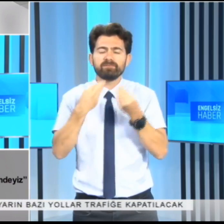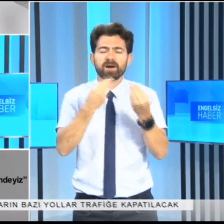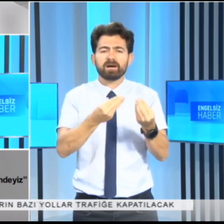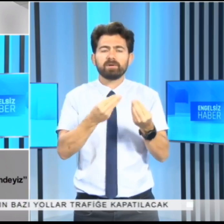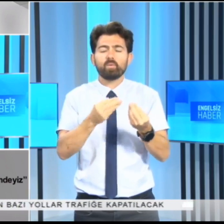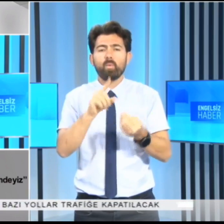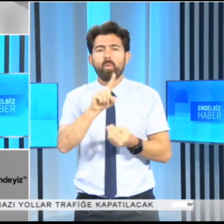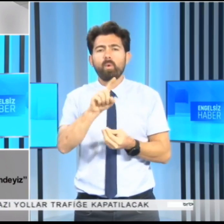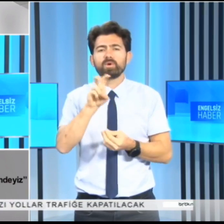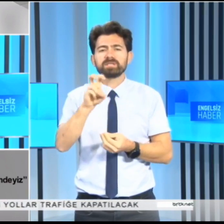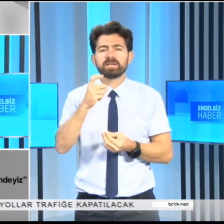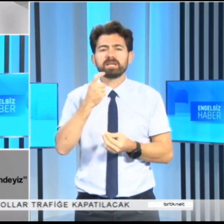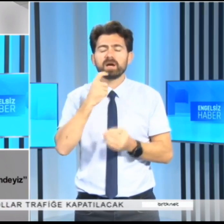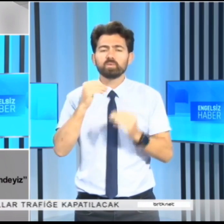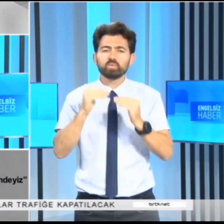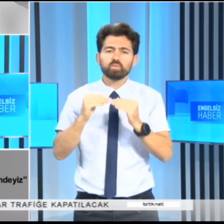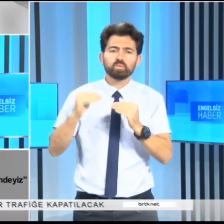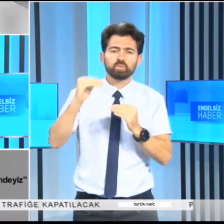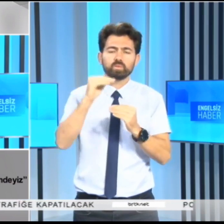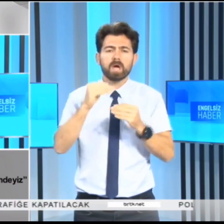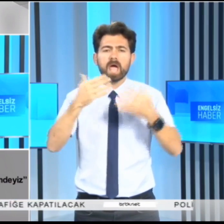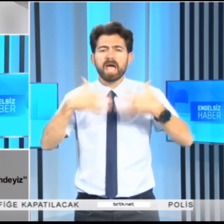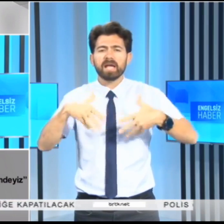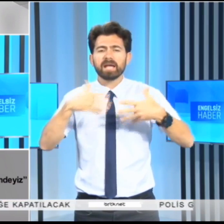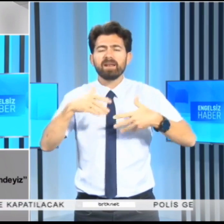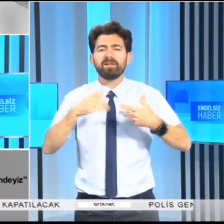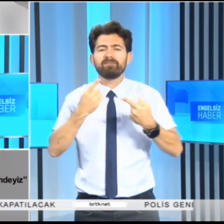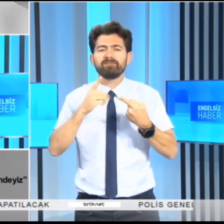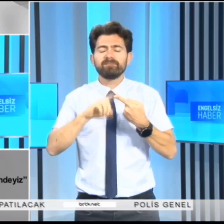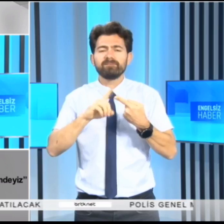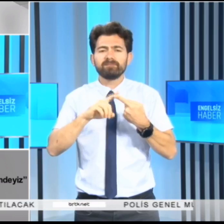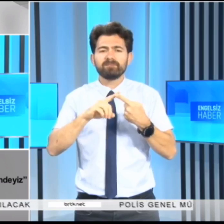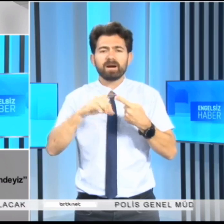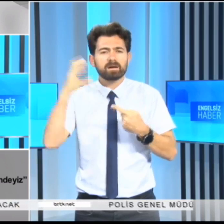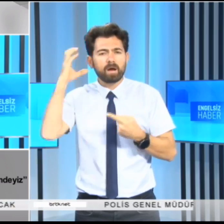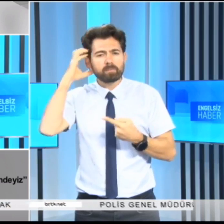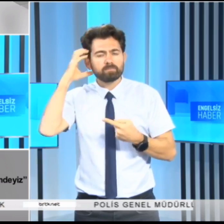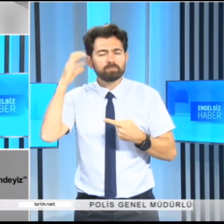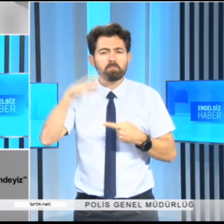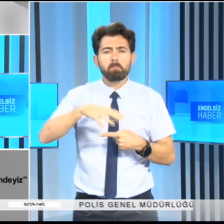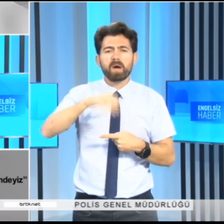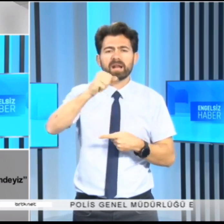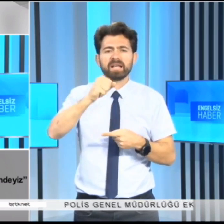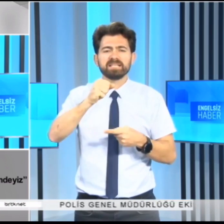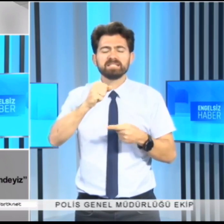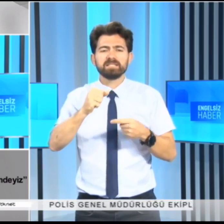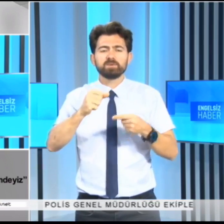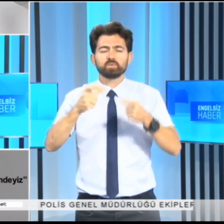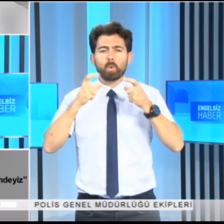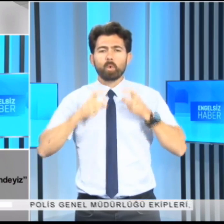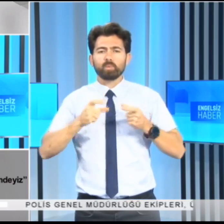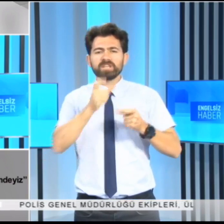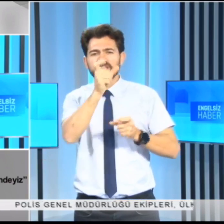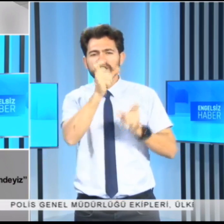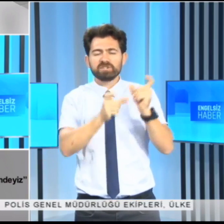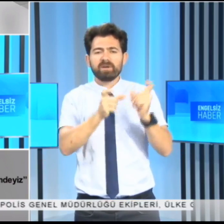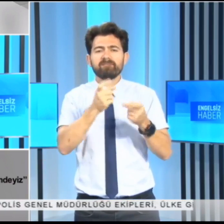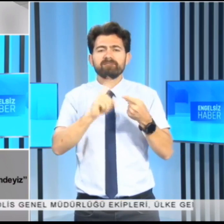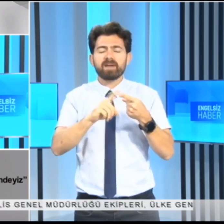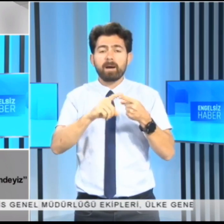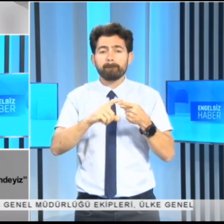veren 18 yaş üstü engelli ve Rehabilitasyon Merkezi yetkilileri ve